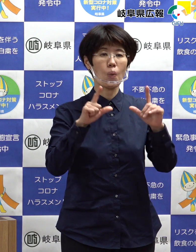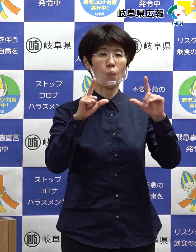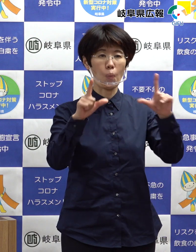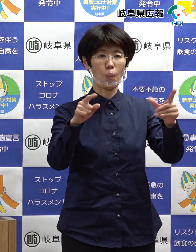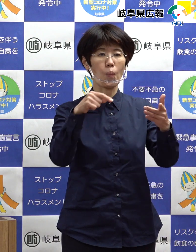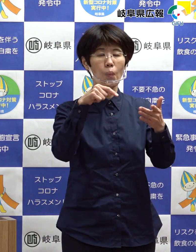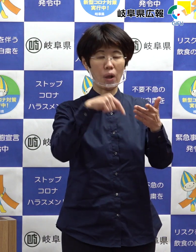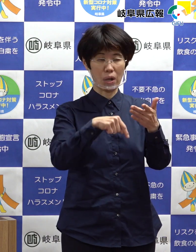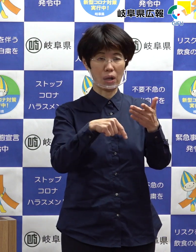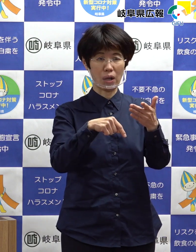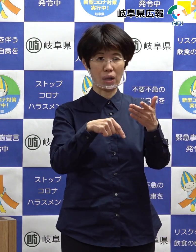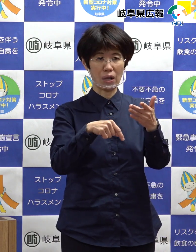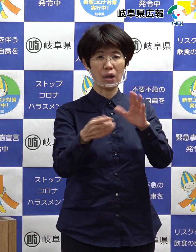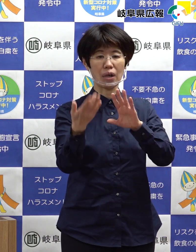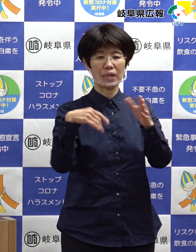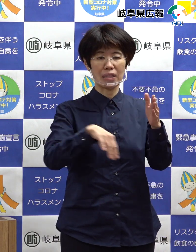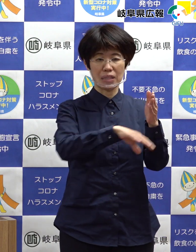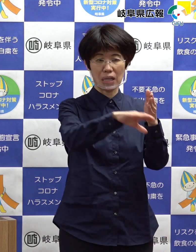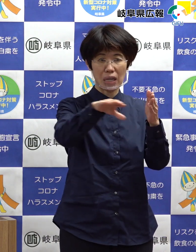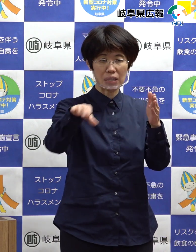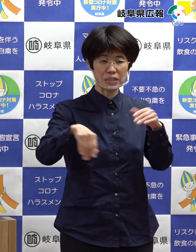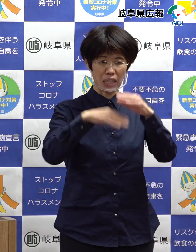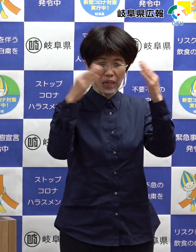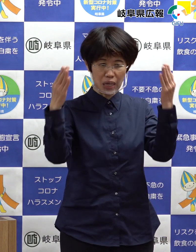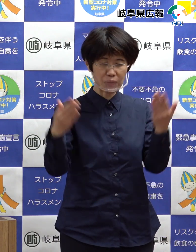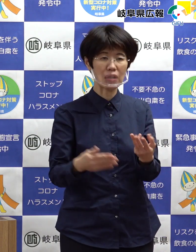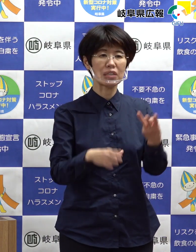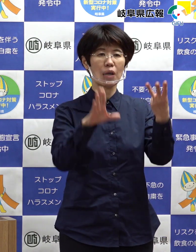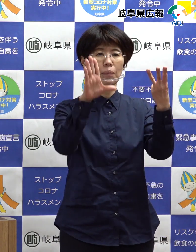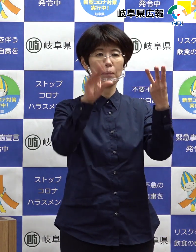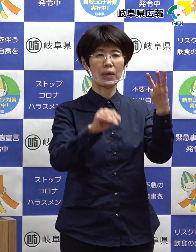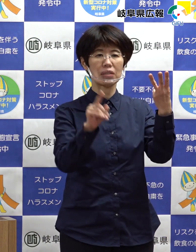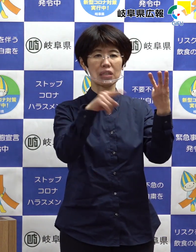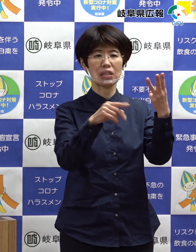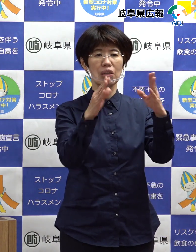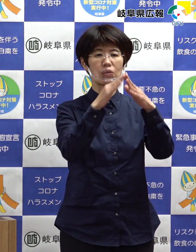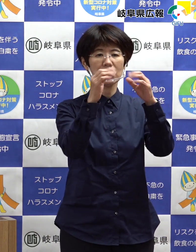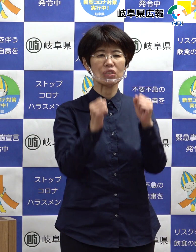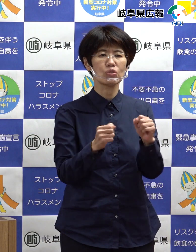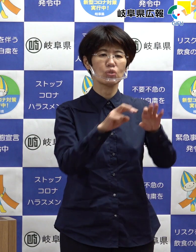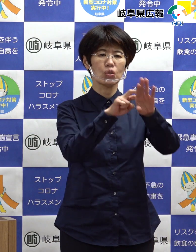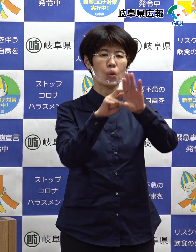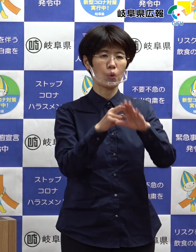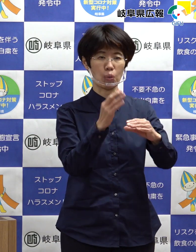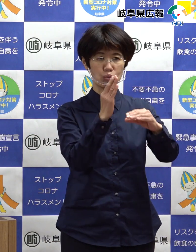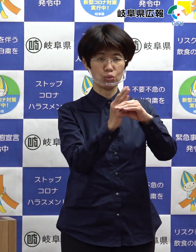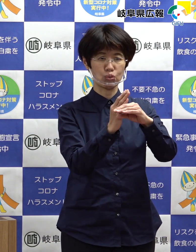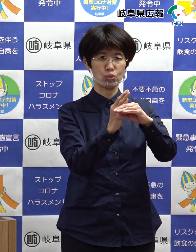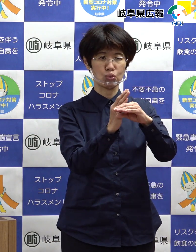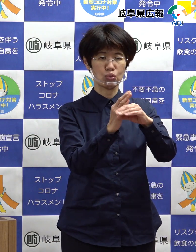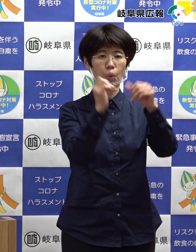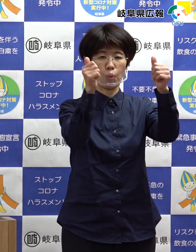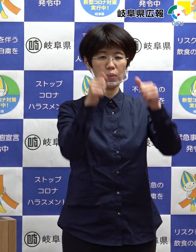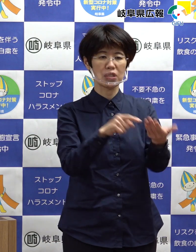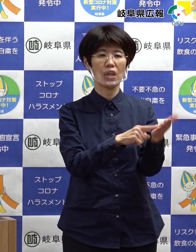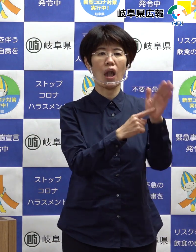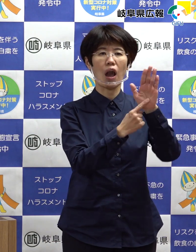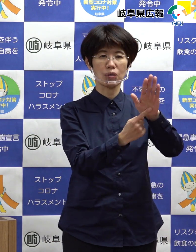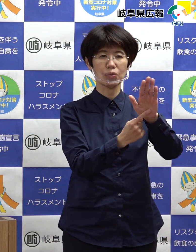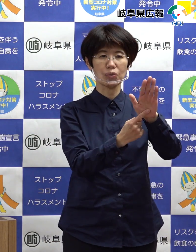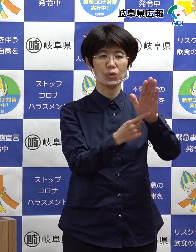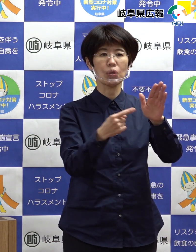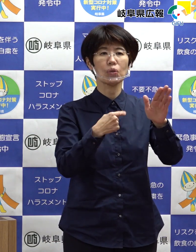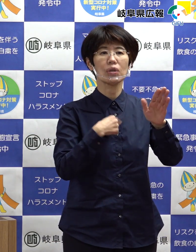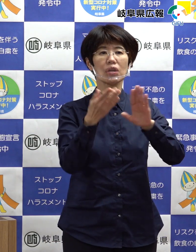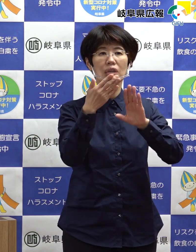ますと、まあ、首都圏を中心に全国で約3万人が自宅療養しているということだそうでありまして、まあ、私どもは引き